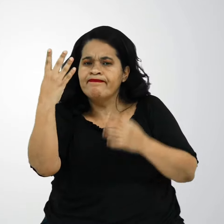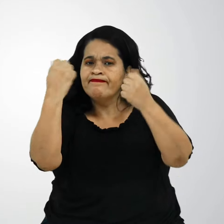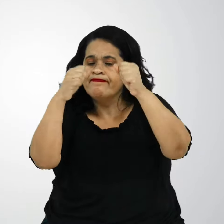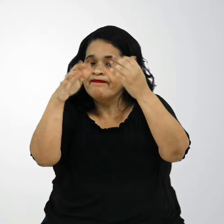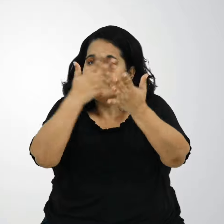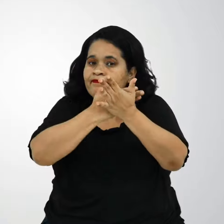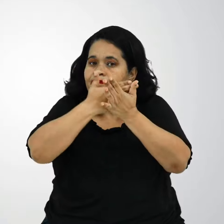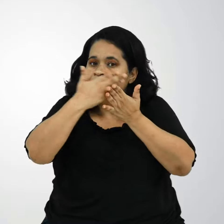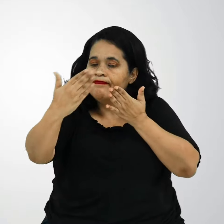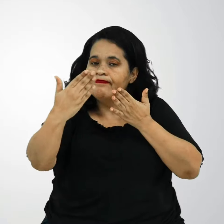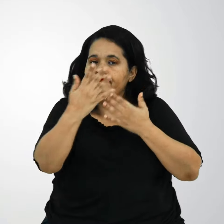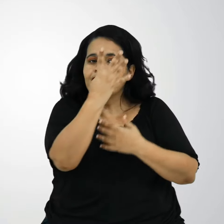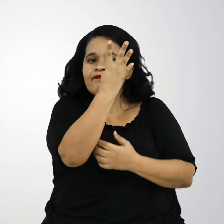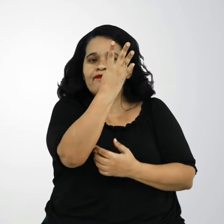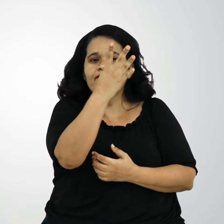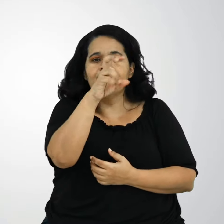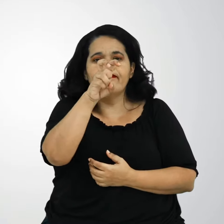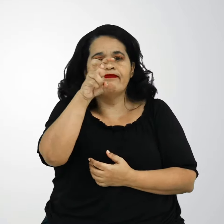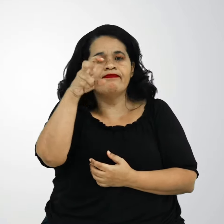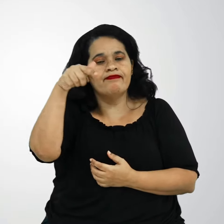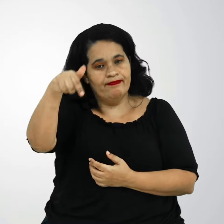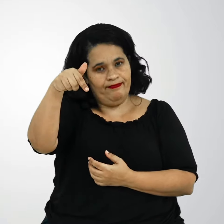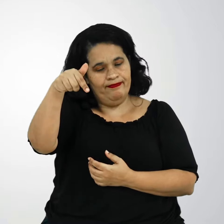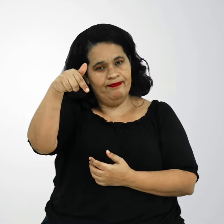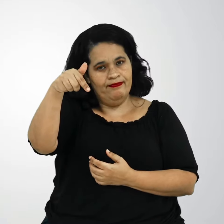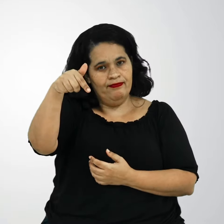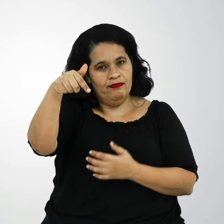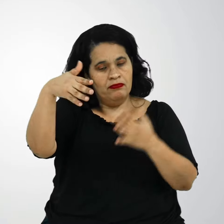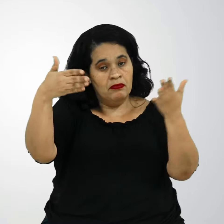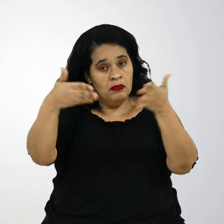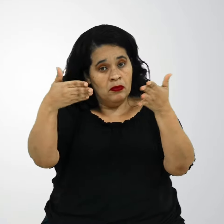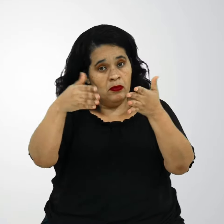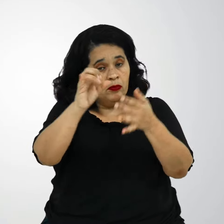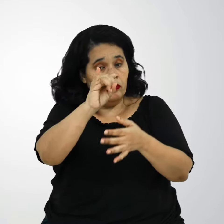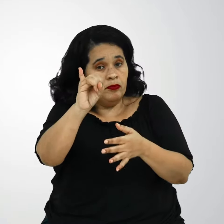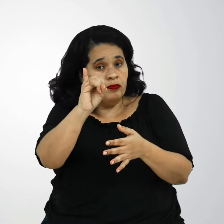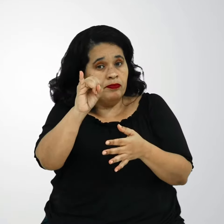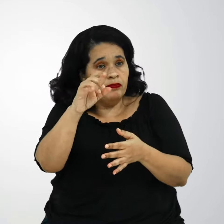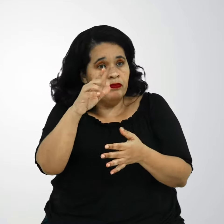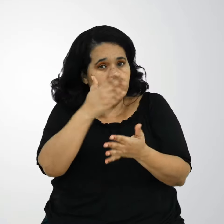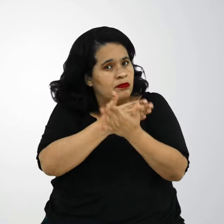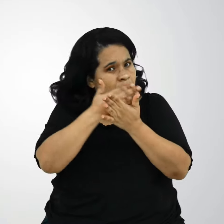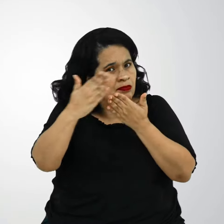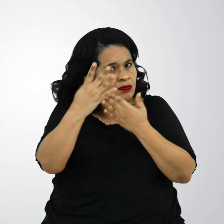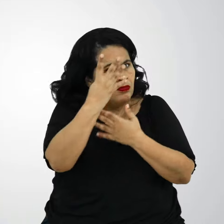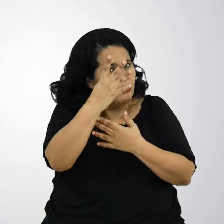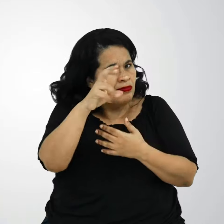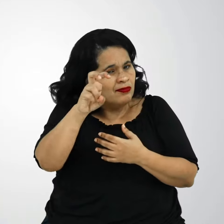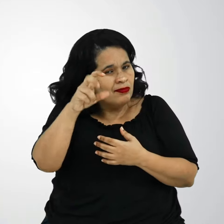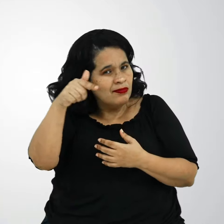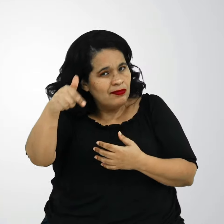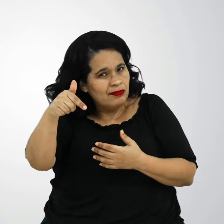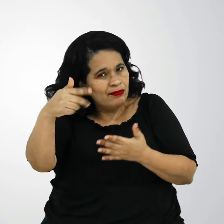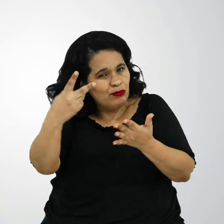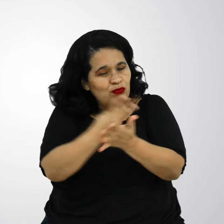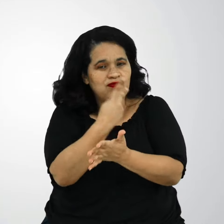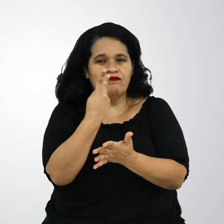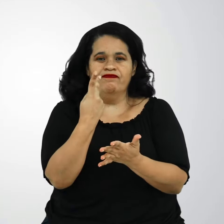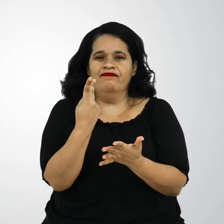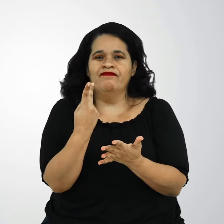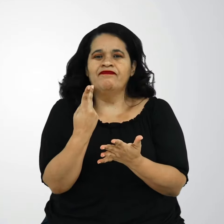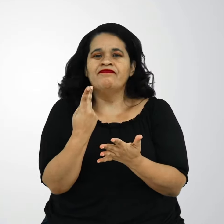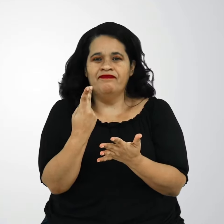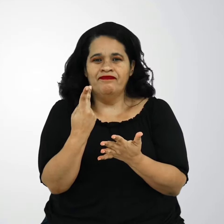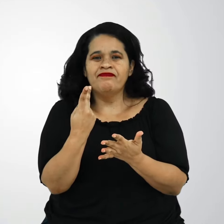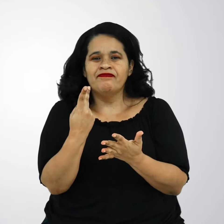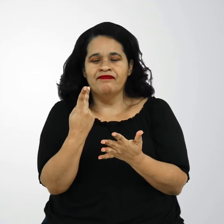ano 457. Se não puder começar nessa data, então não tem como dar certo lá. É isso aí. Se começar em